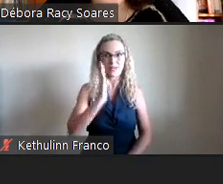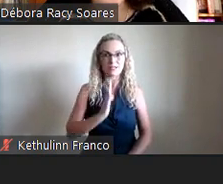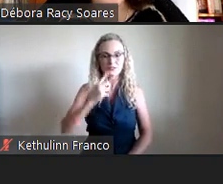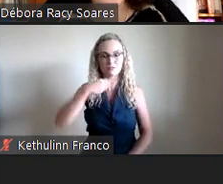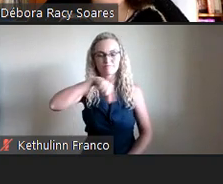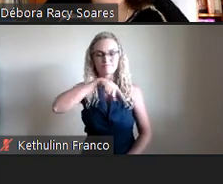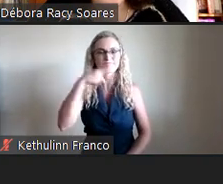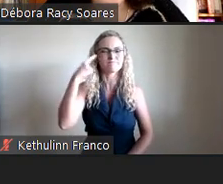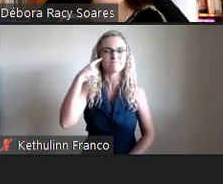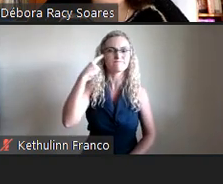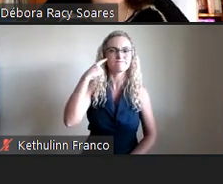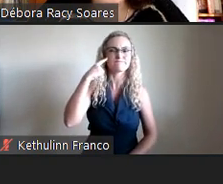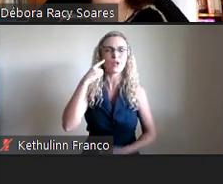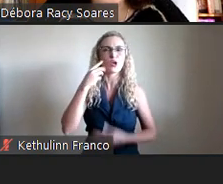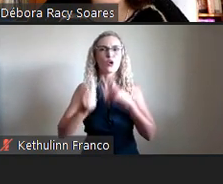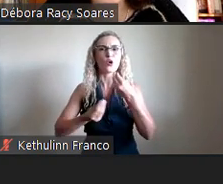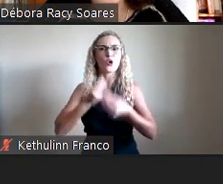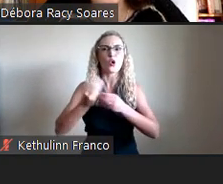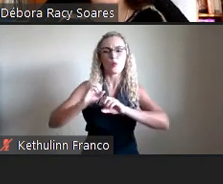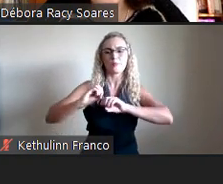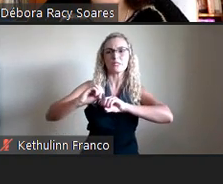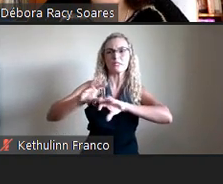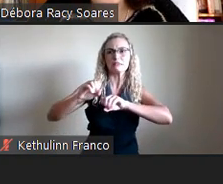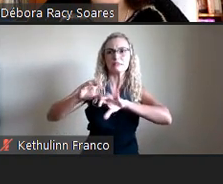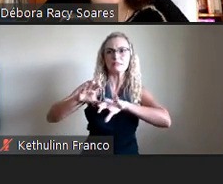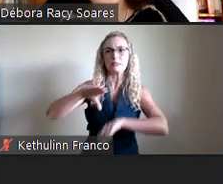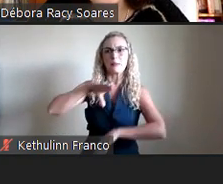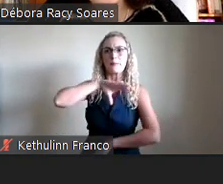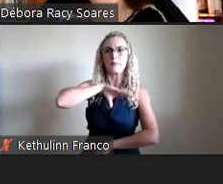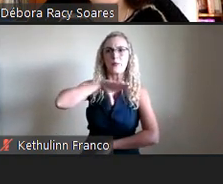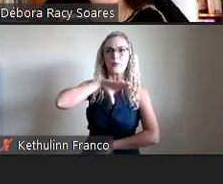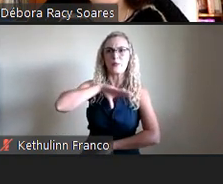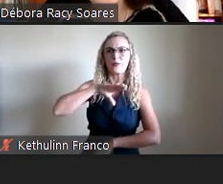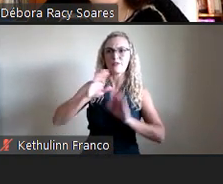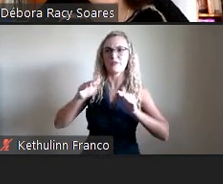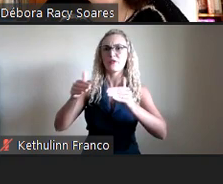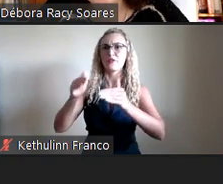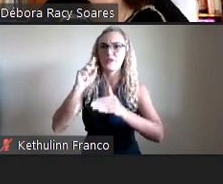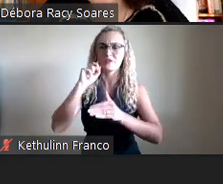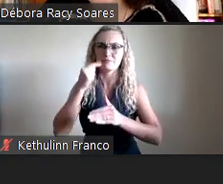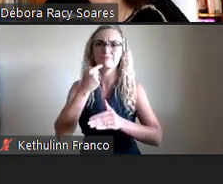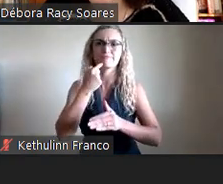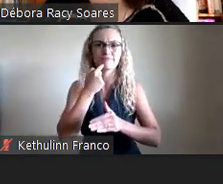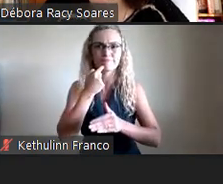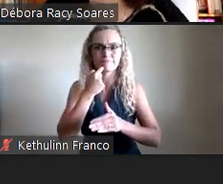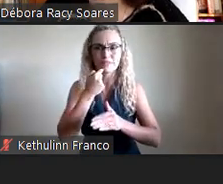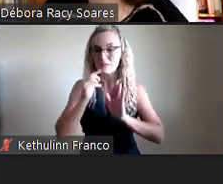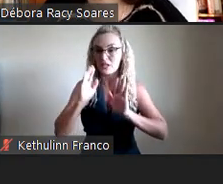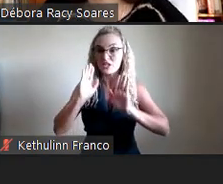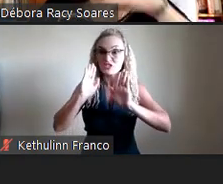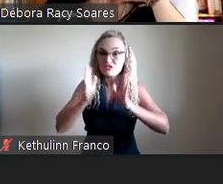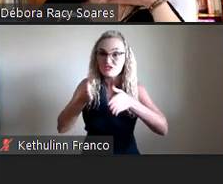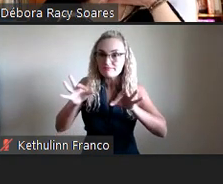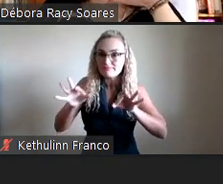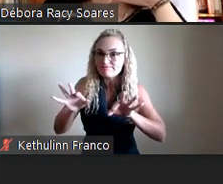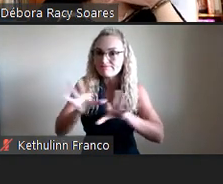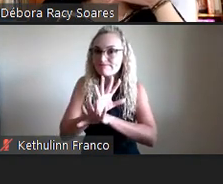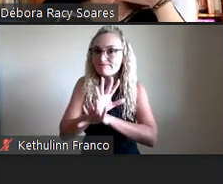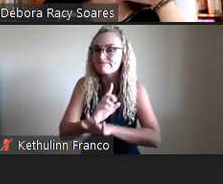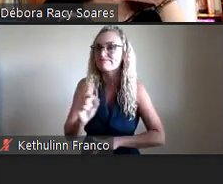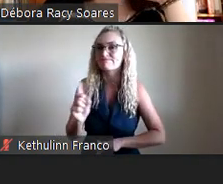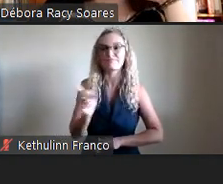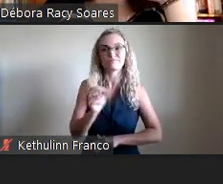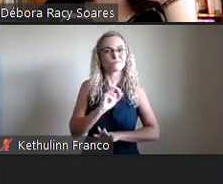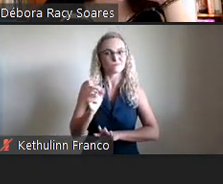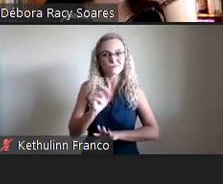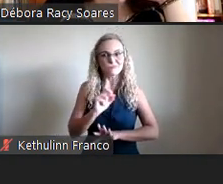surdos. Ainda há muito caminho a percorrer. Nós vimos no dia de ontem, né, até eu consegui